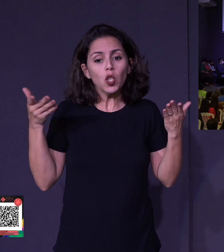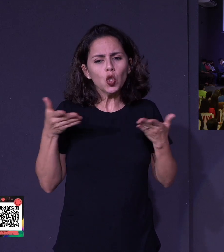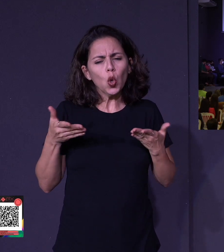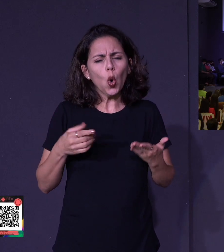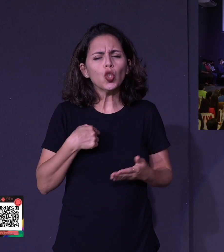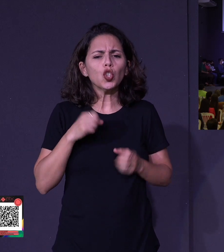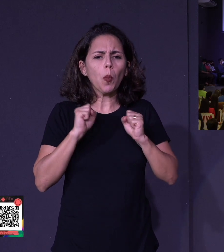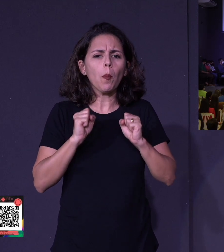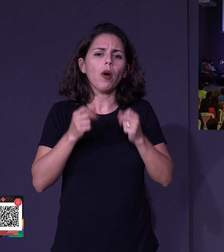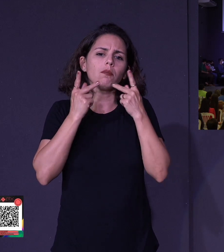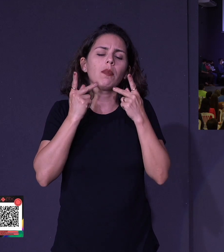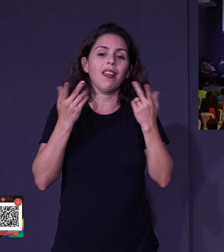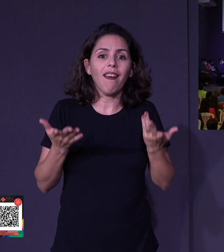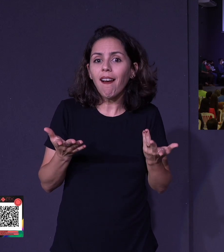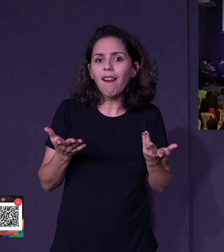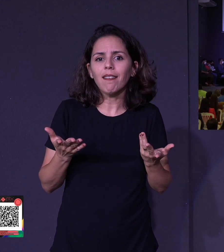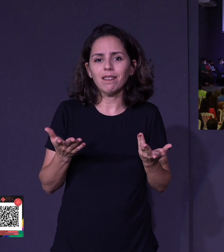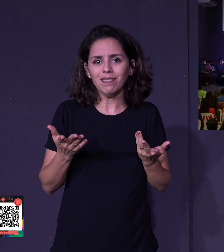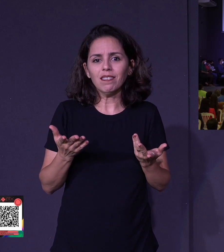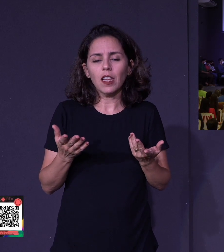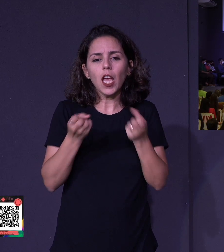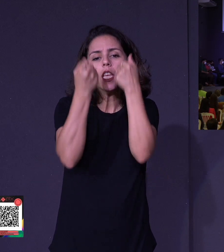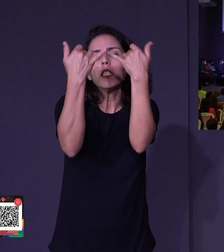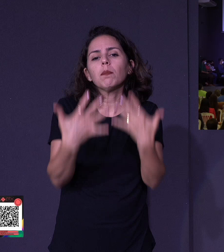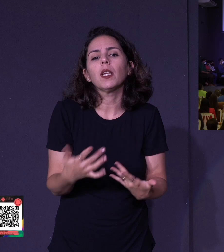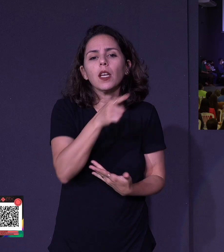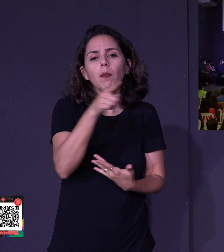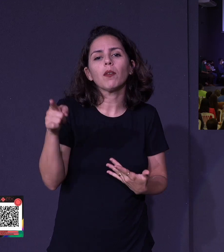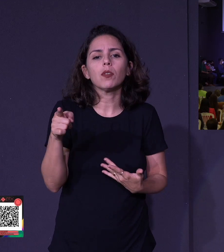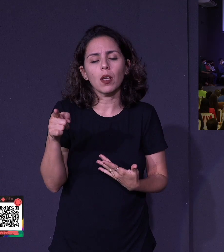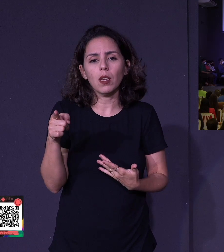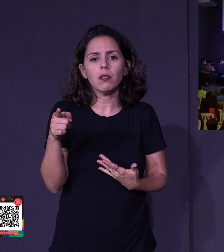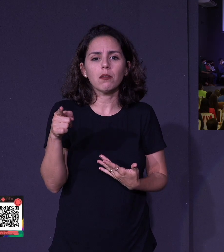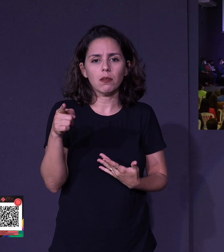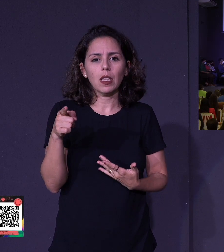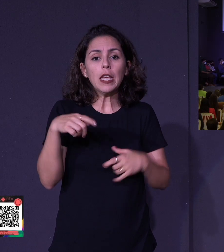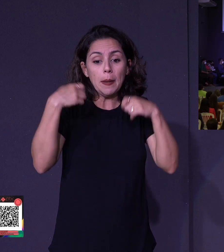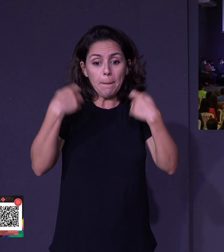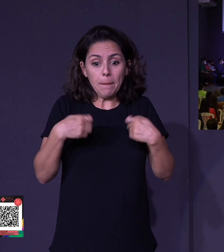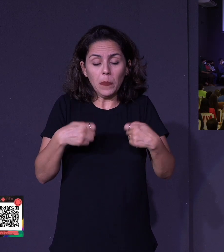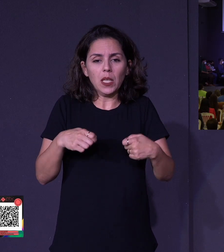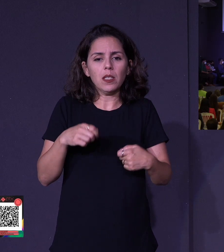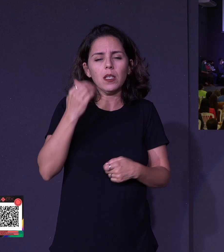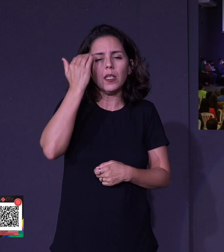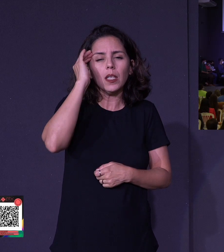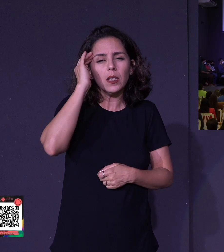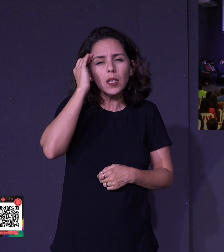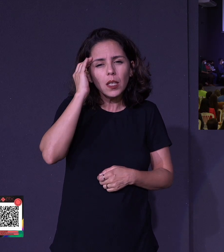nossos filhos, para que vivam essa vida na sabedoria que Deus dá.